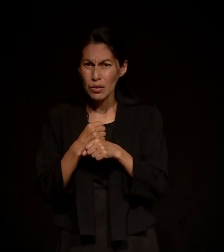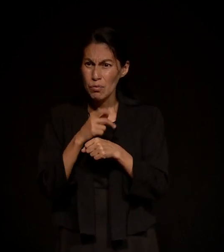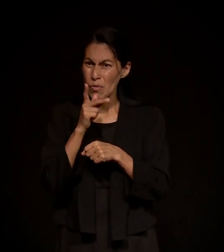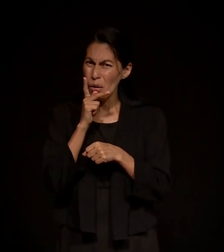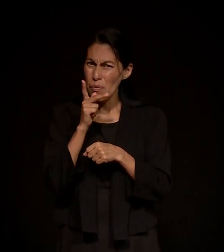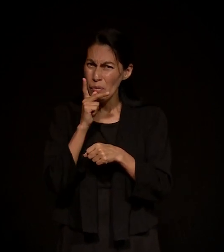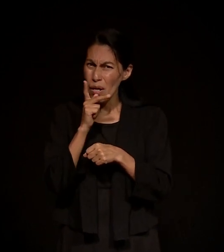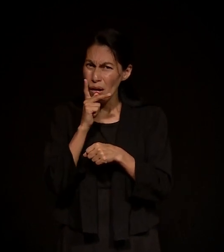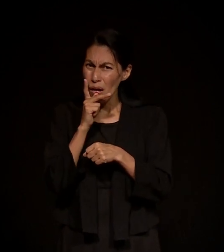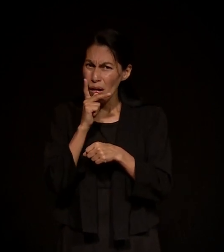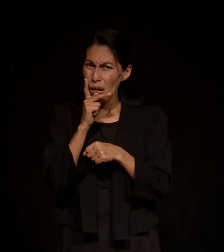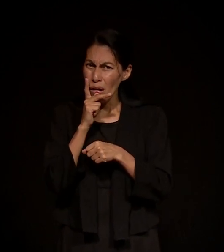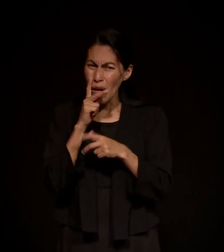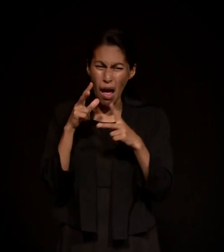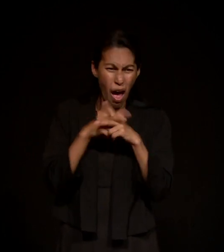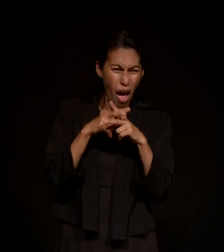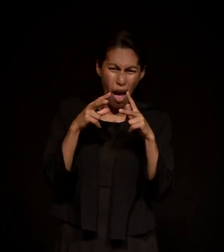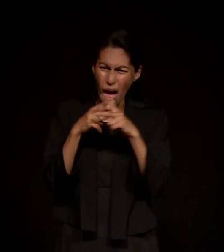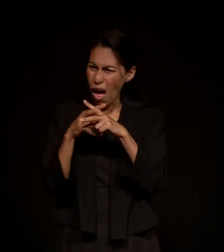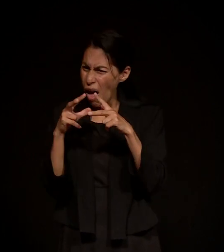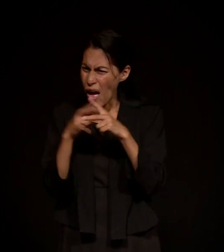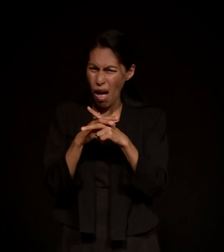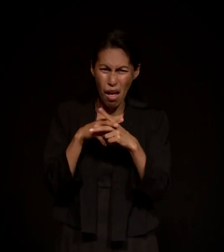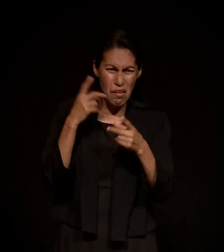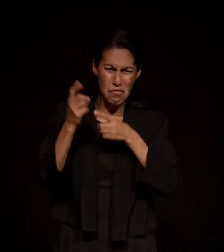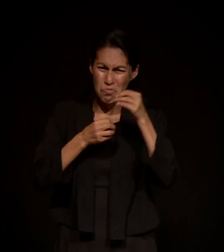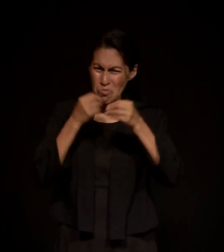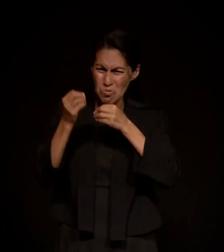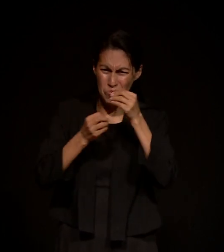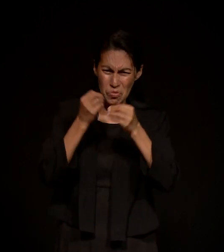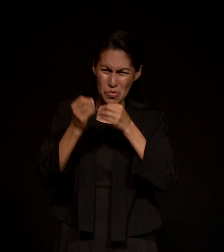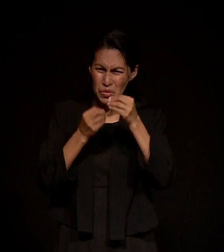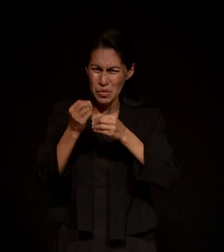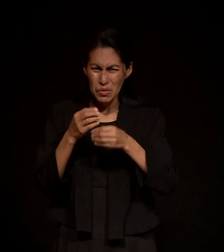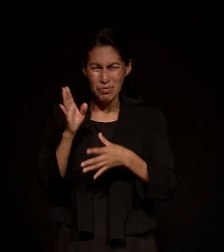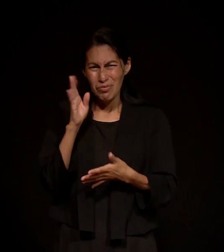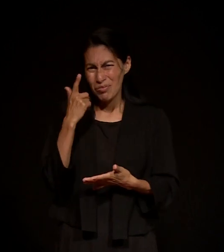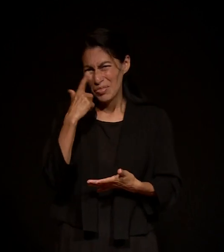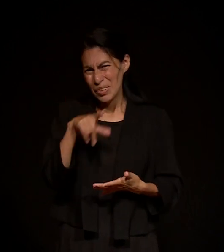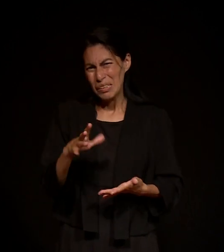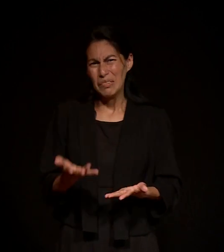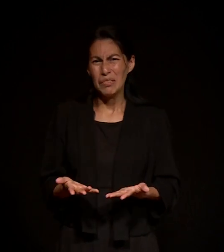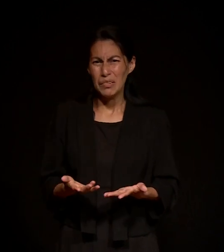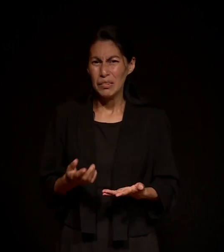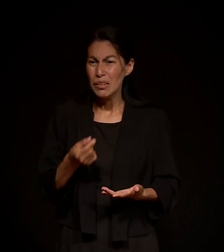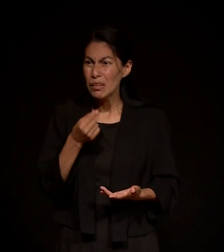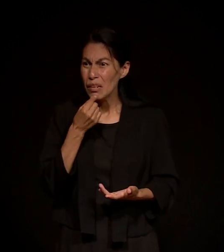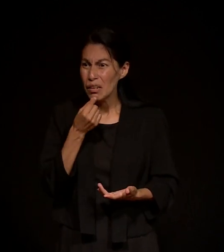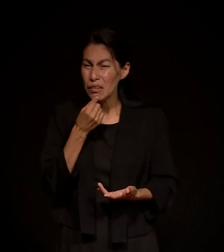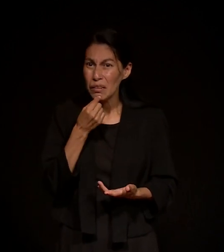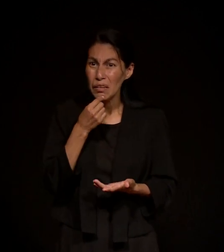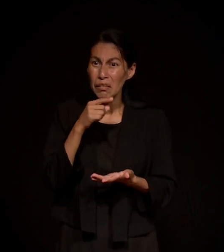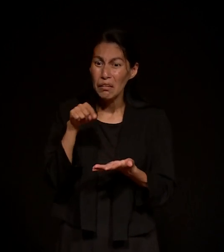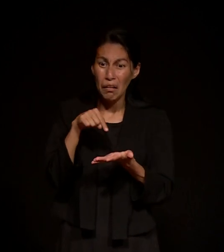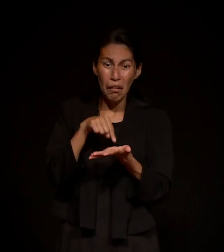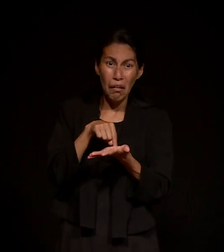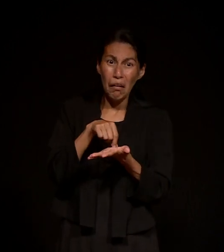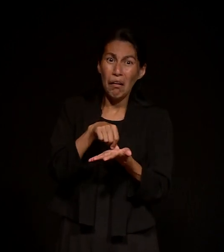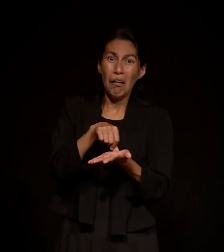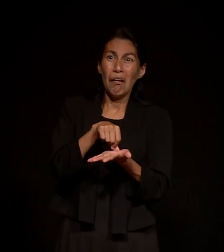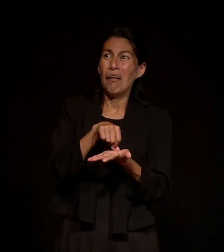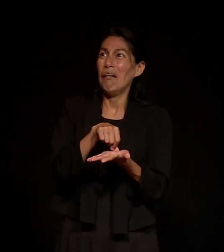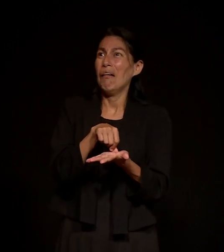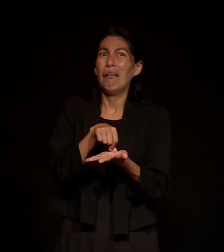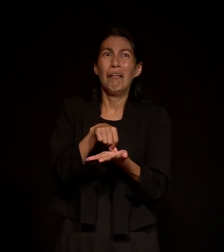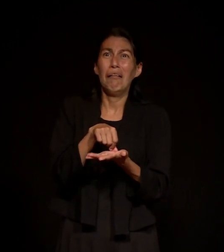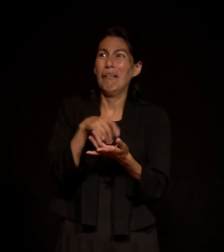sus papás, pero se peleaban, gritaban, discutían, bien feo. Y la niña estaba ahí en medio,